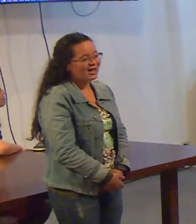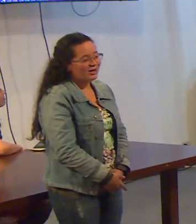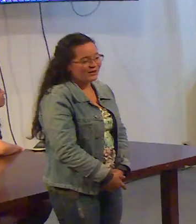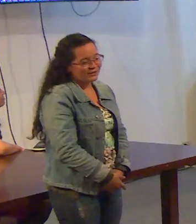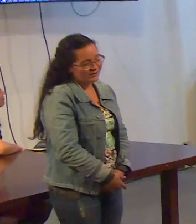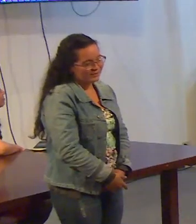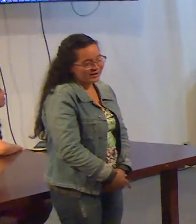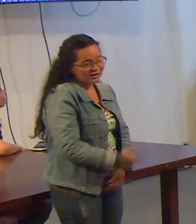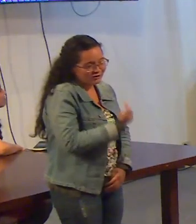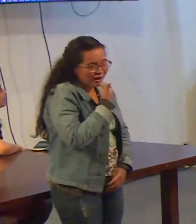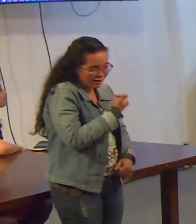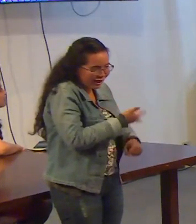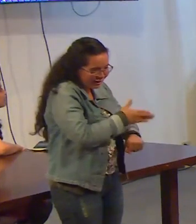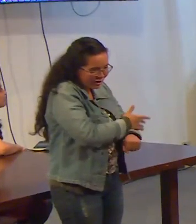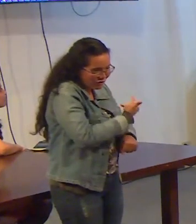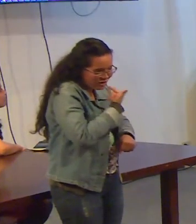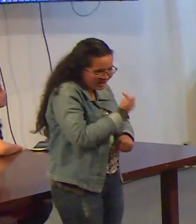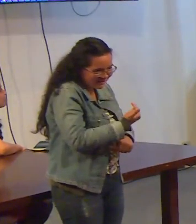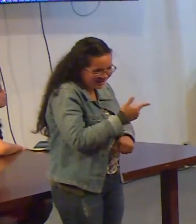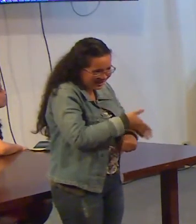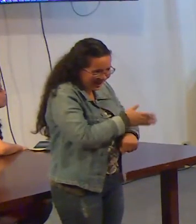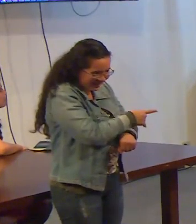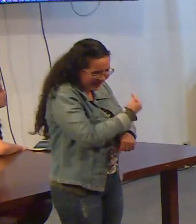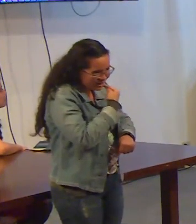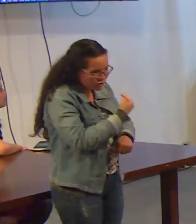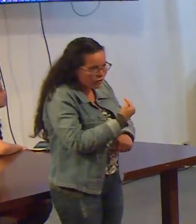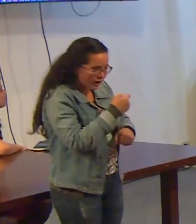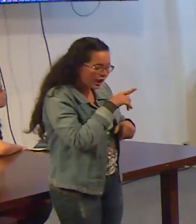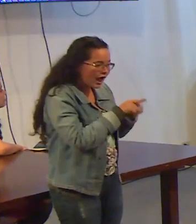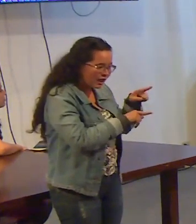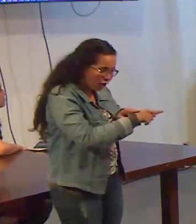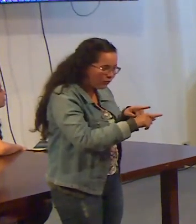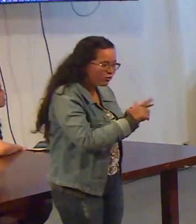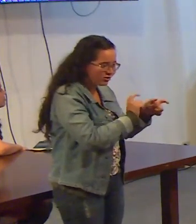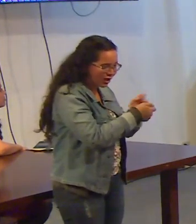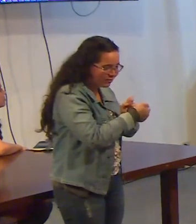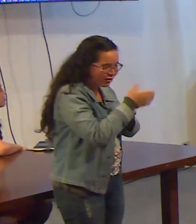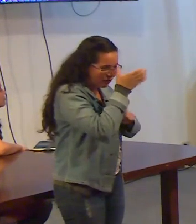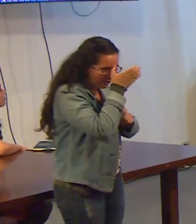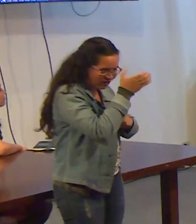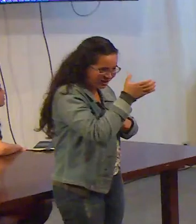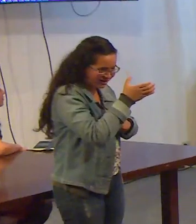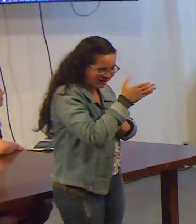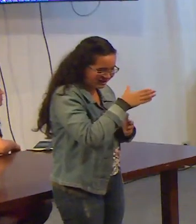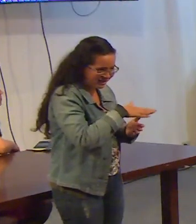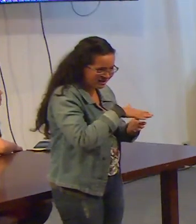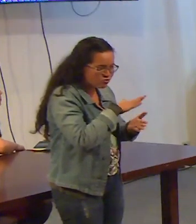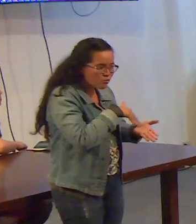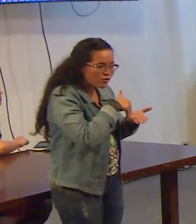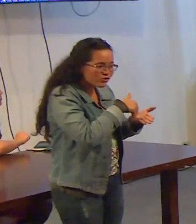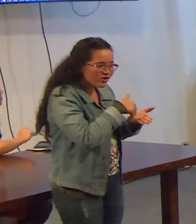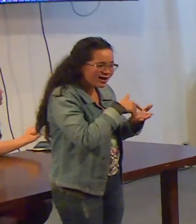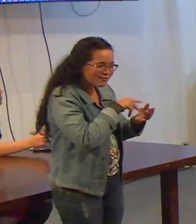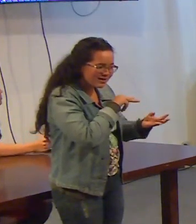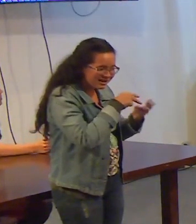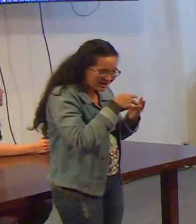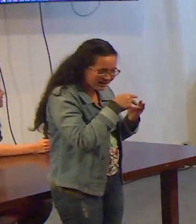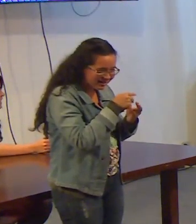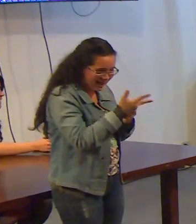semestre continuarán y habrán nuevas apuestas y nuevos saberes por construir y por